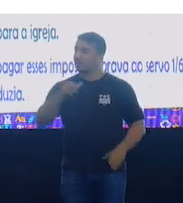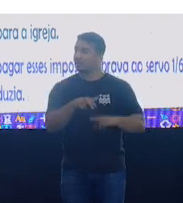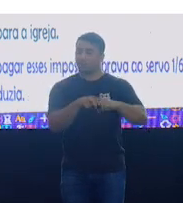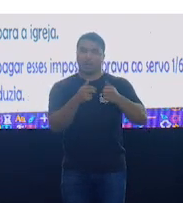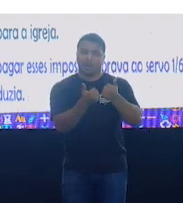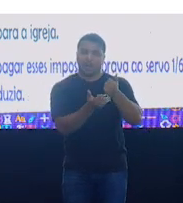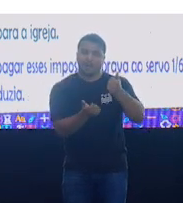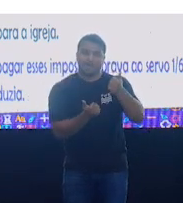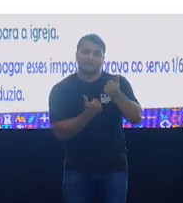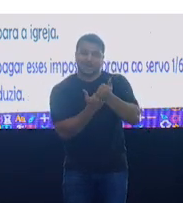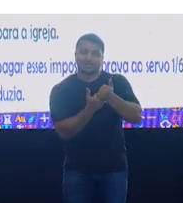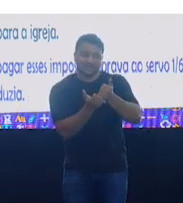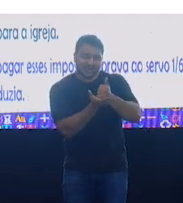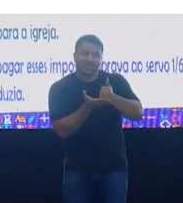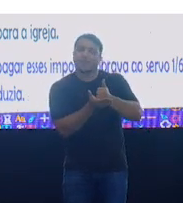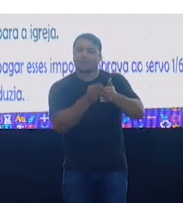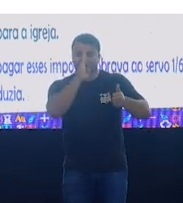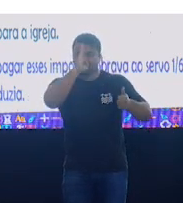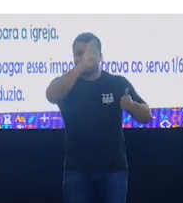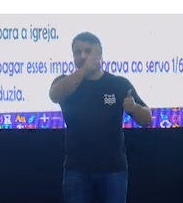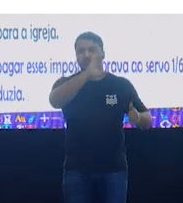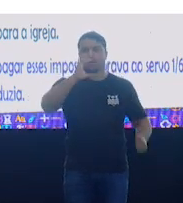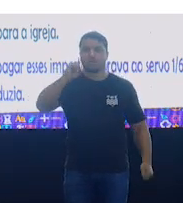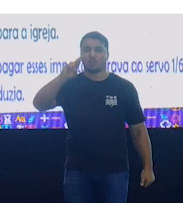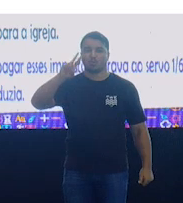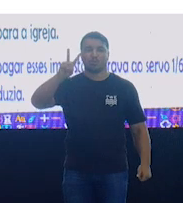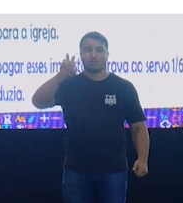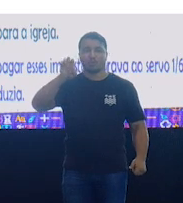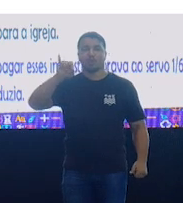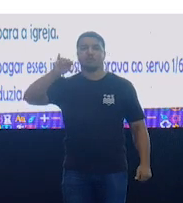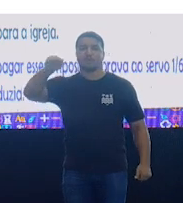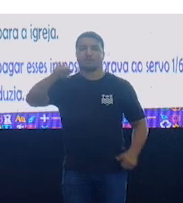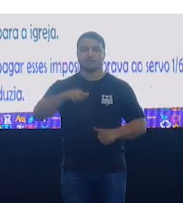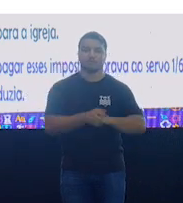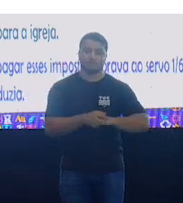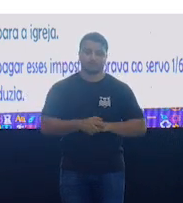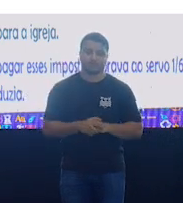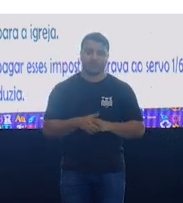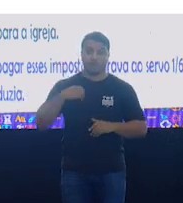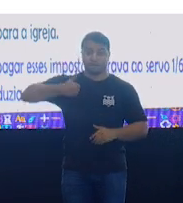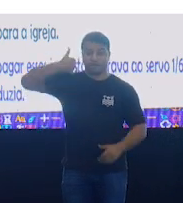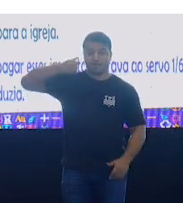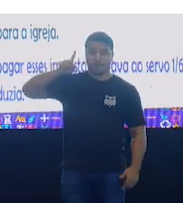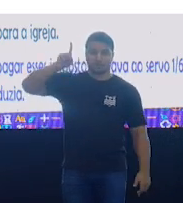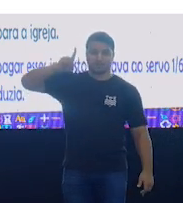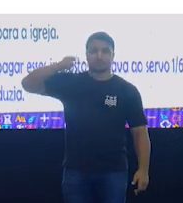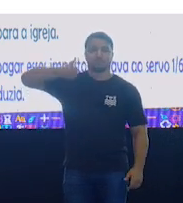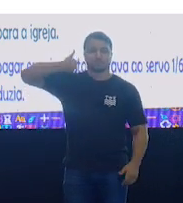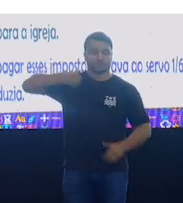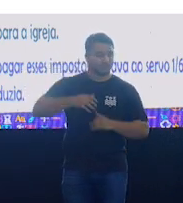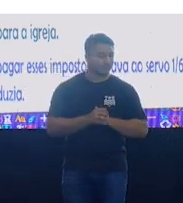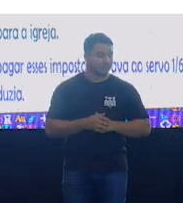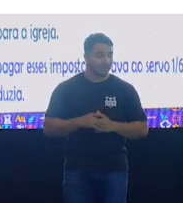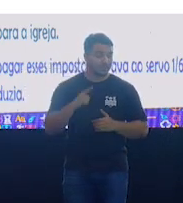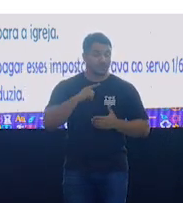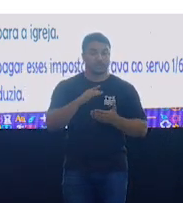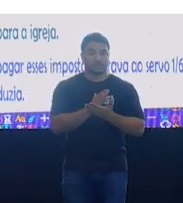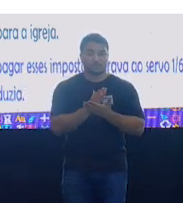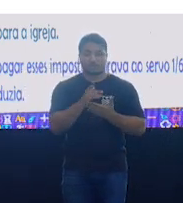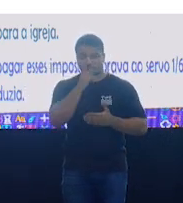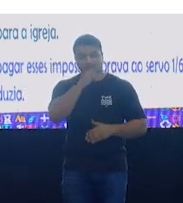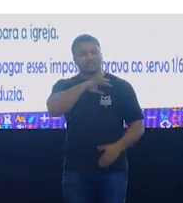de sustentação do feudalismo, tá? É o imposto mais importante. Alguns impostos medievais eram extremamente